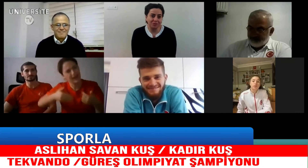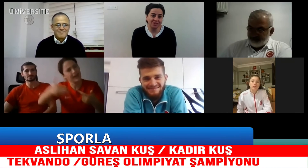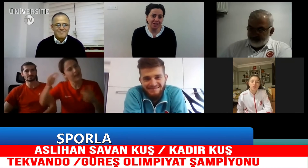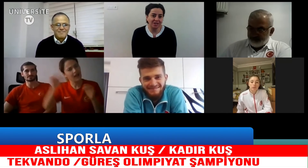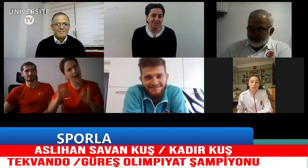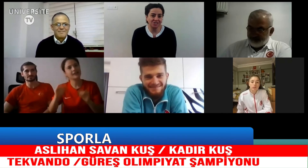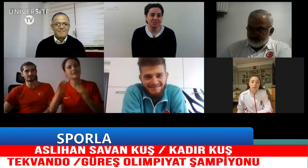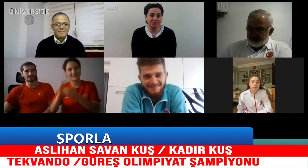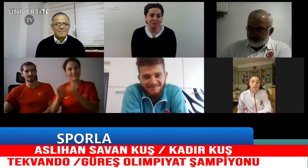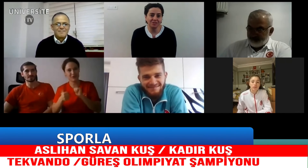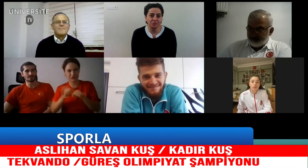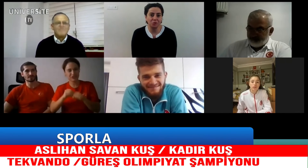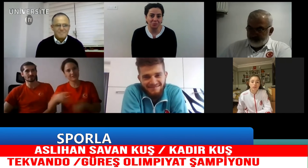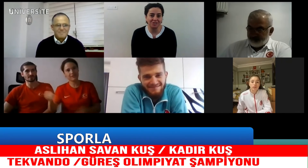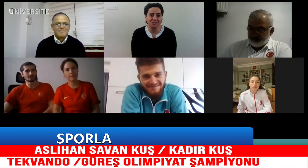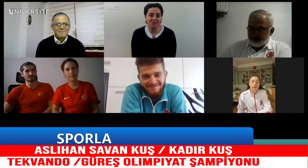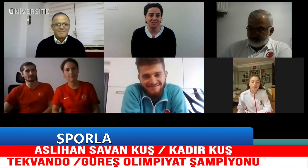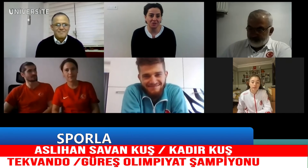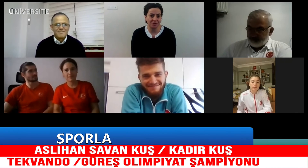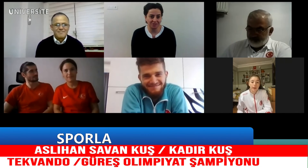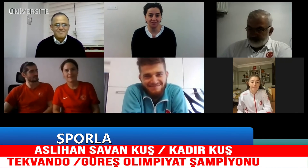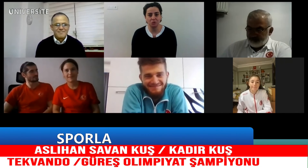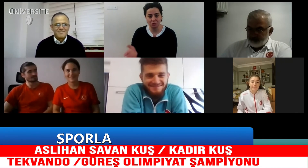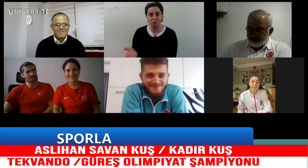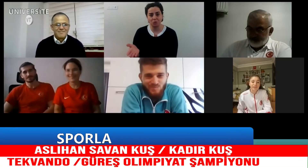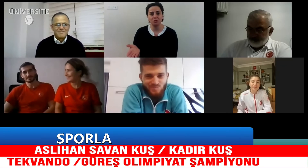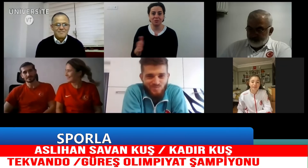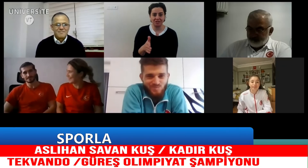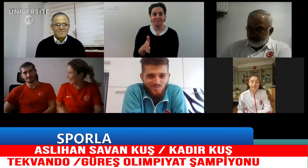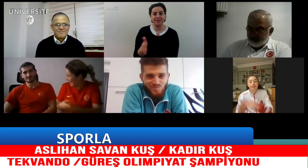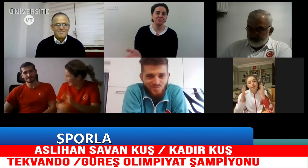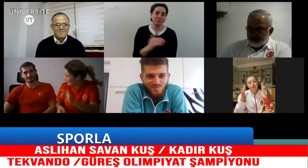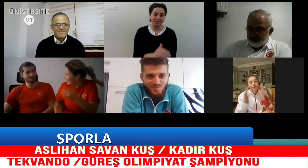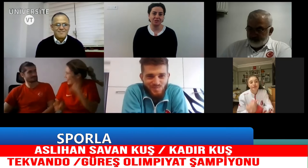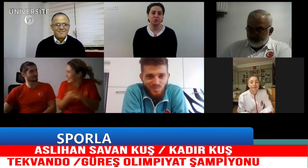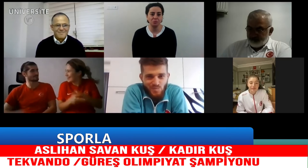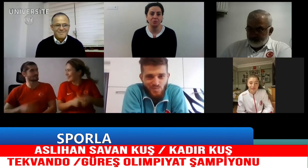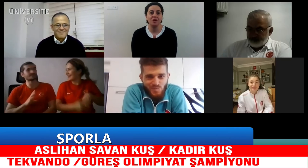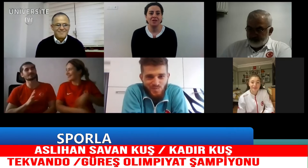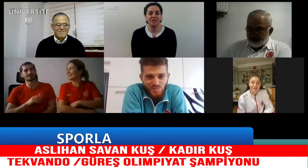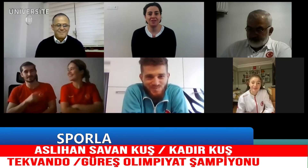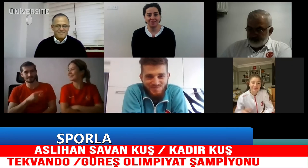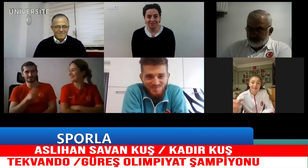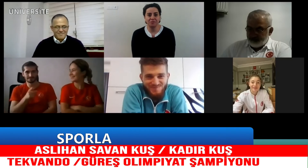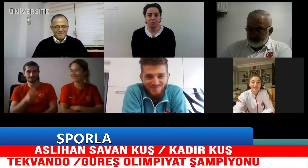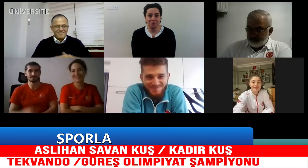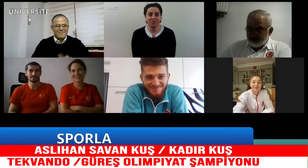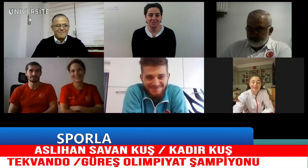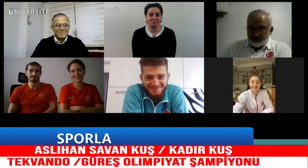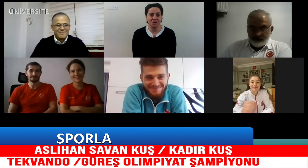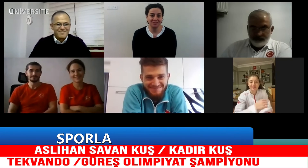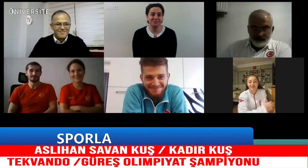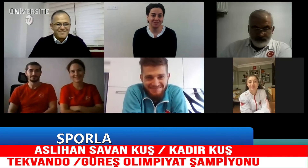def olimpik, diğer arkadaşlarım gibi def olimpik için antrenmanlara çocuğum oldu. Bir ara verdim ama geri dönüp def